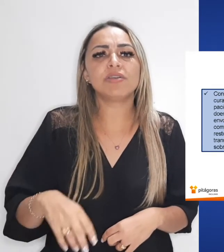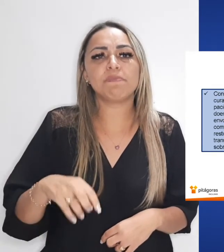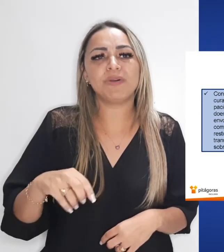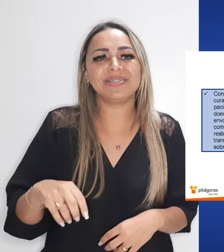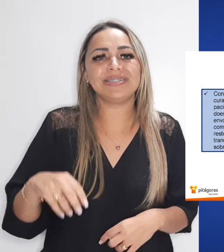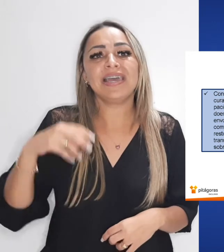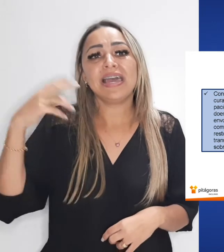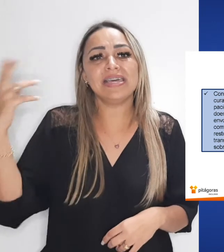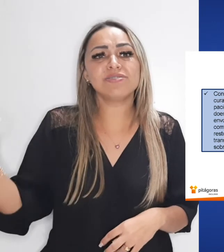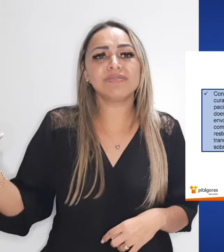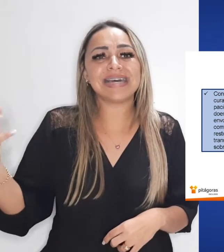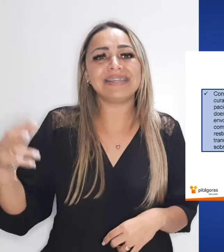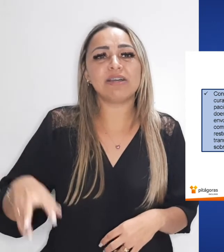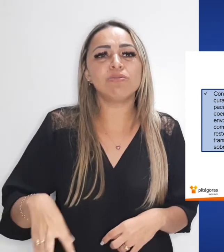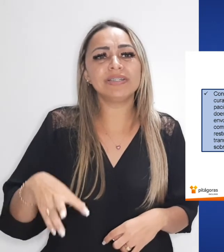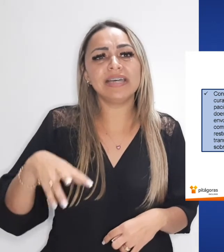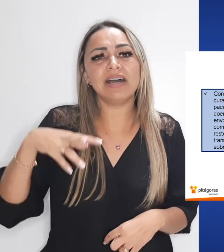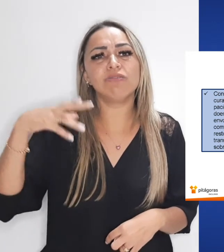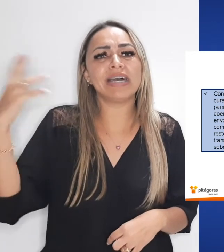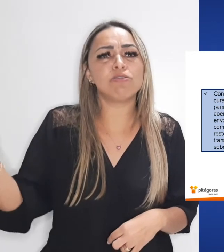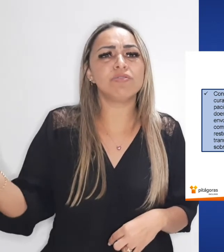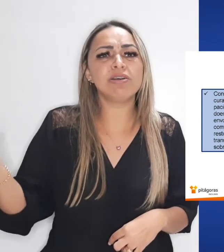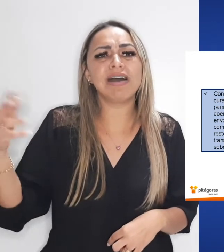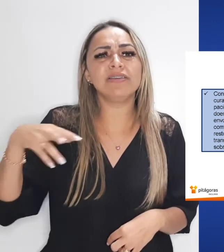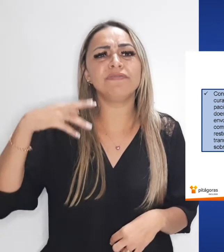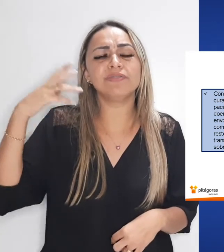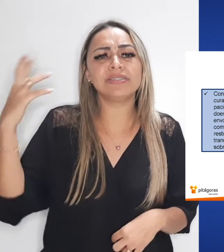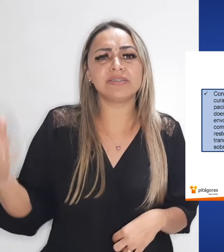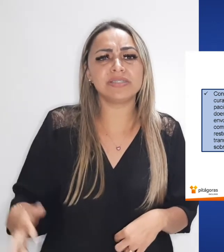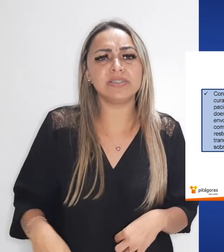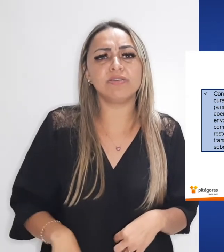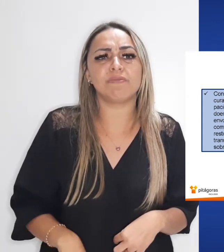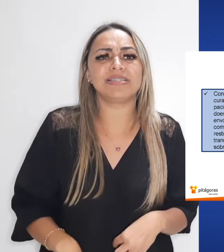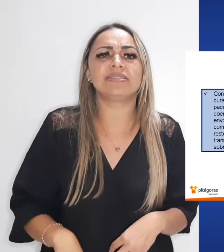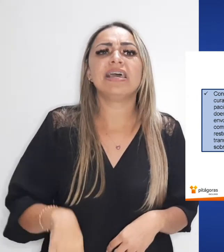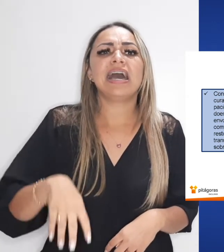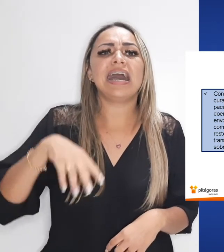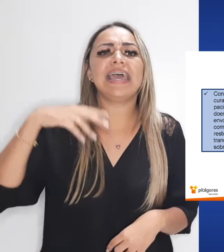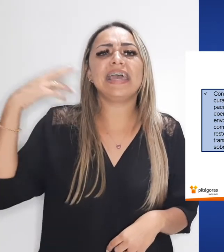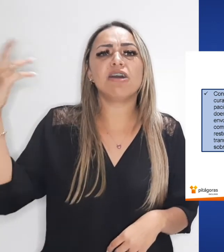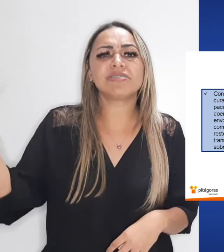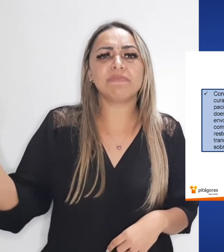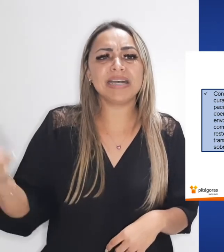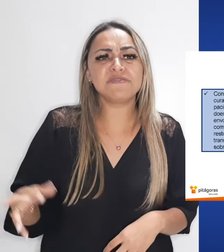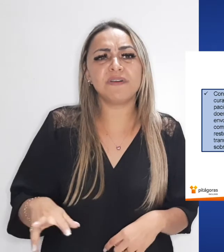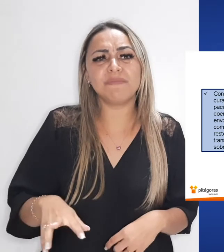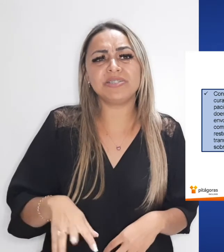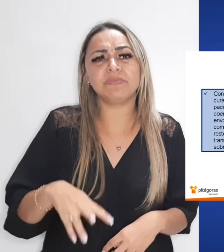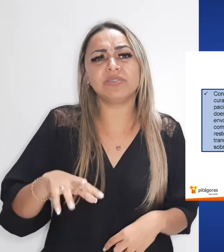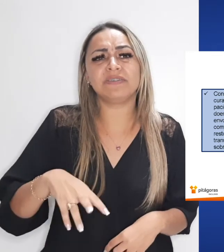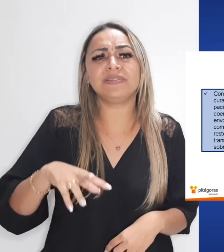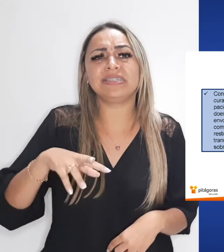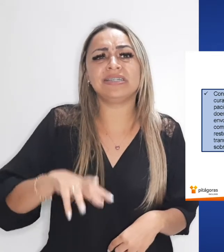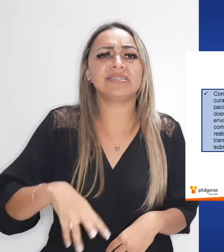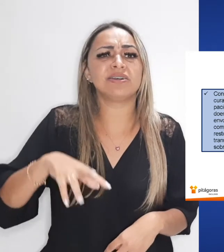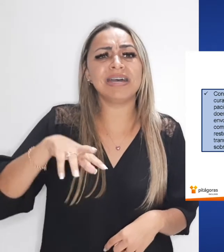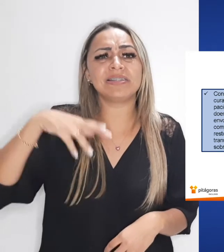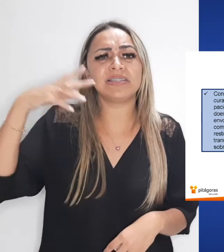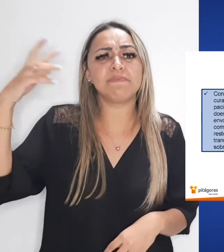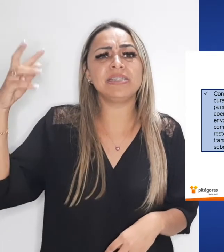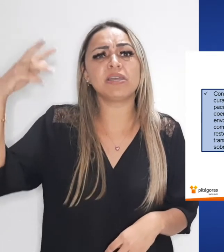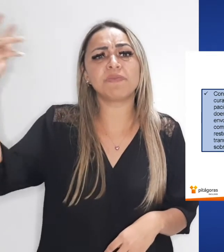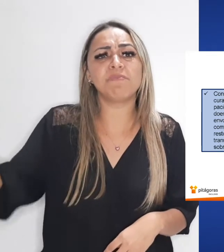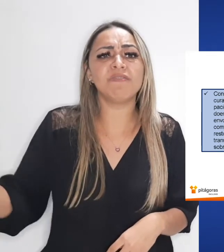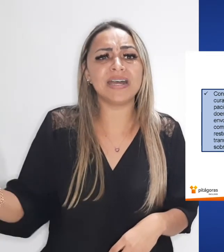indivíduo, o que pode resultar na cura ou alívio de seus sintomas. aos demais formas de imunodeficiência, não